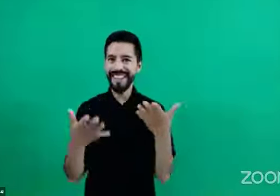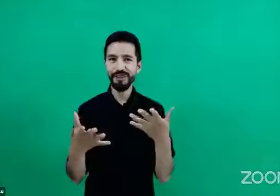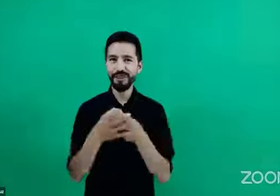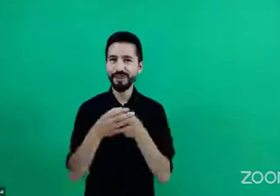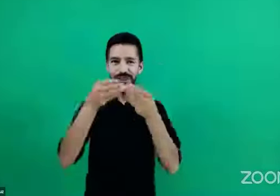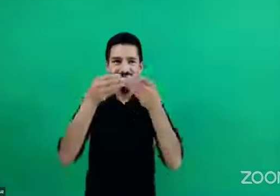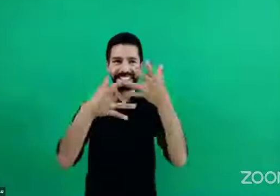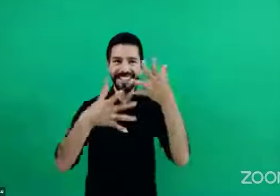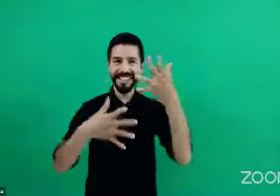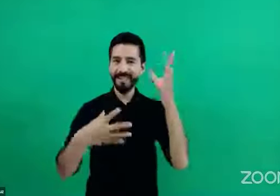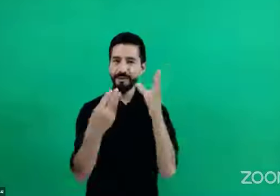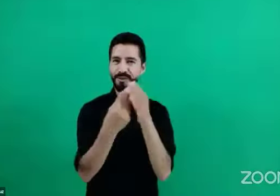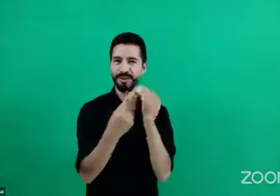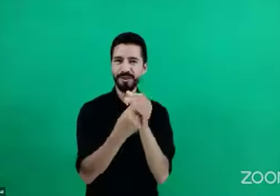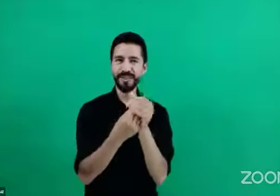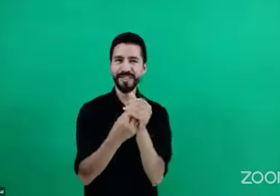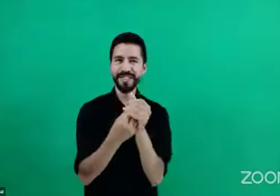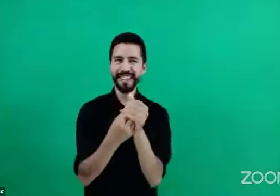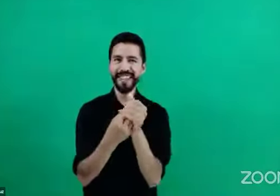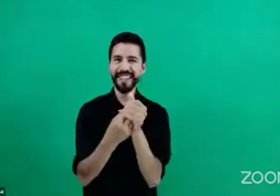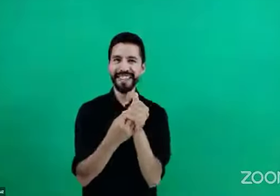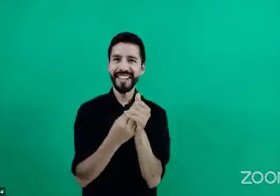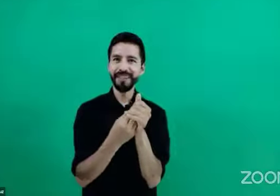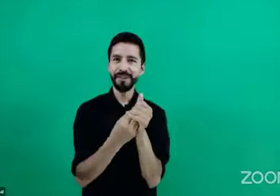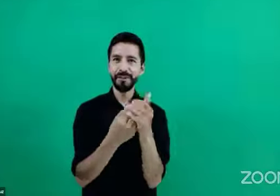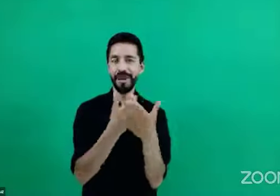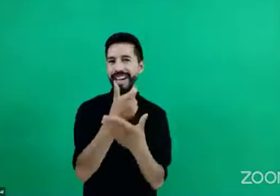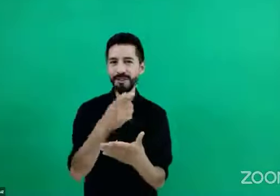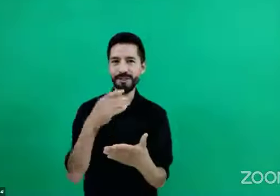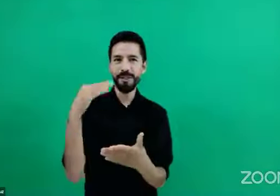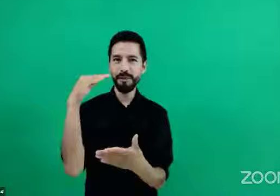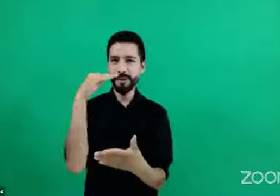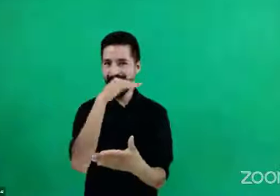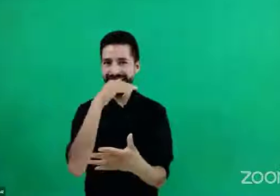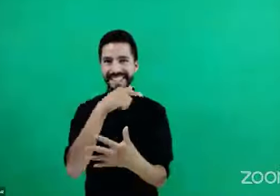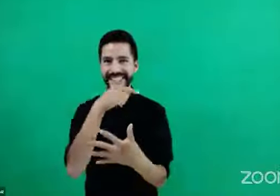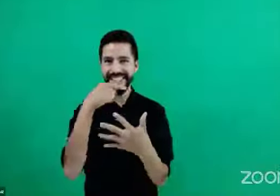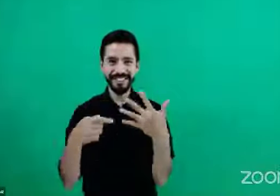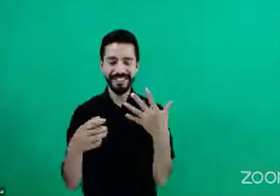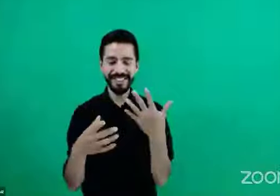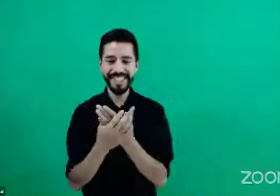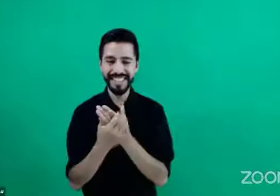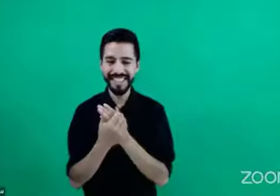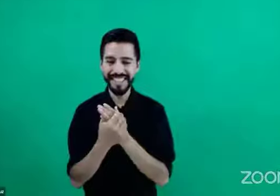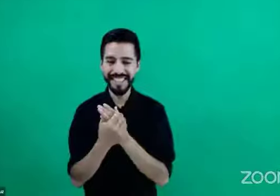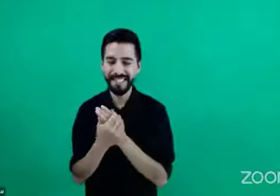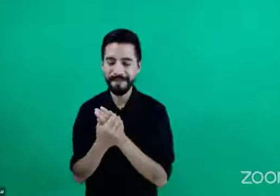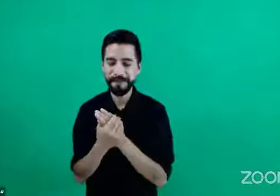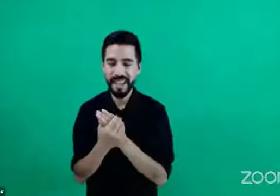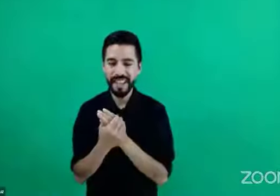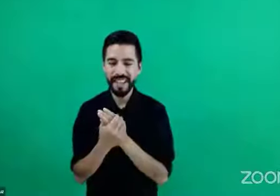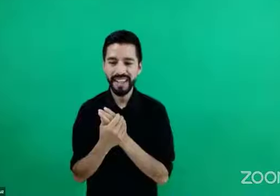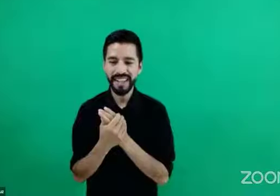Actualmente hay un montón de cursos, tanto pagados como gratis. Entonces,